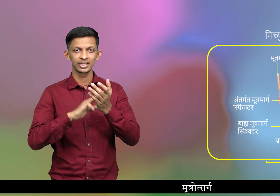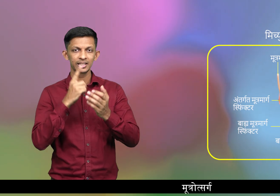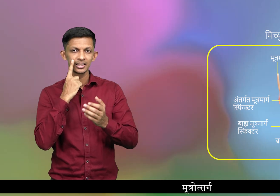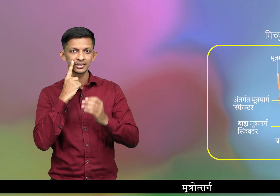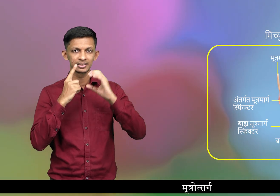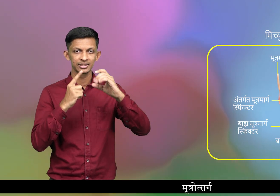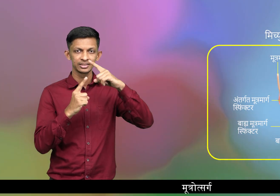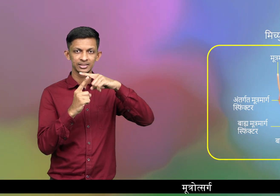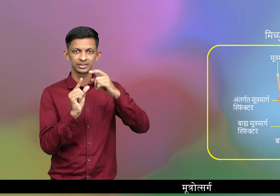मूत्रोत्सर्ग.